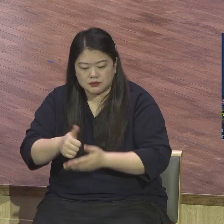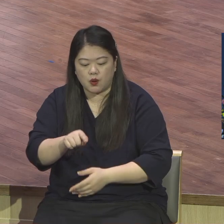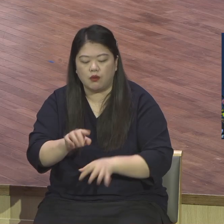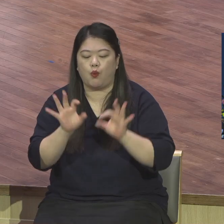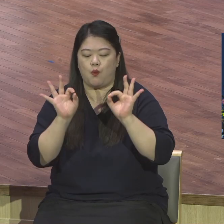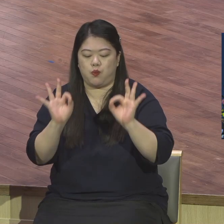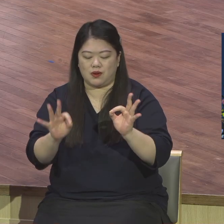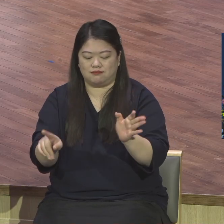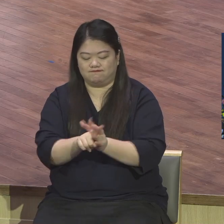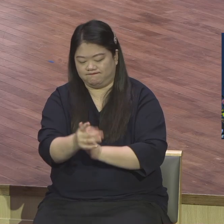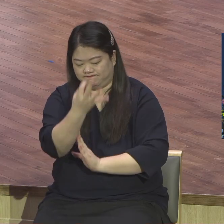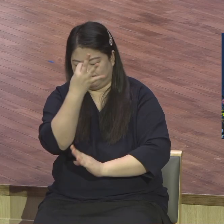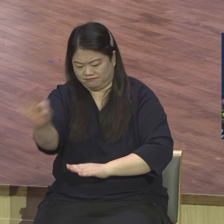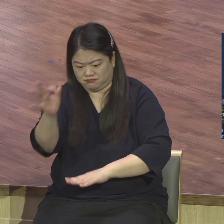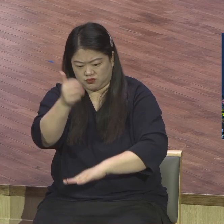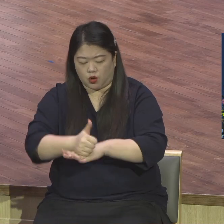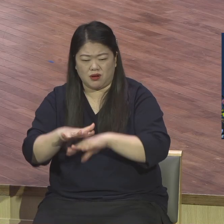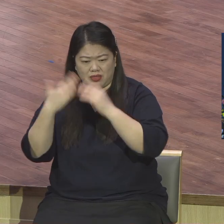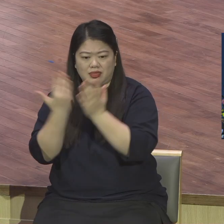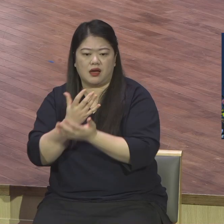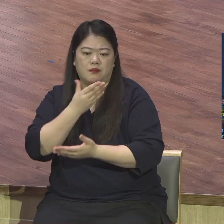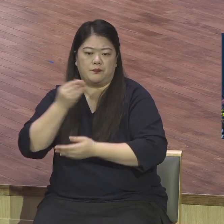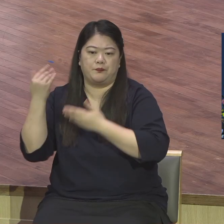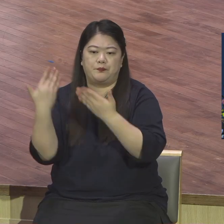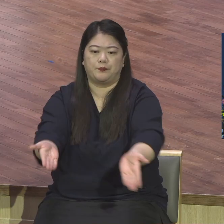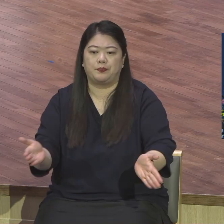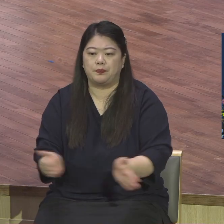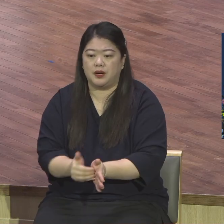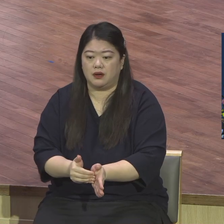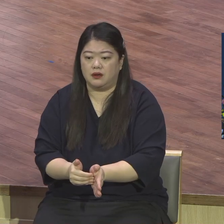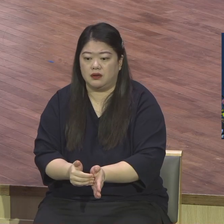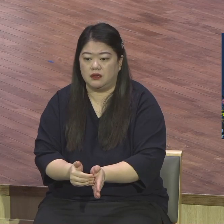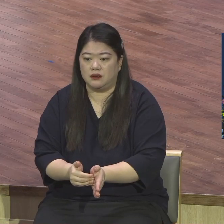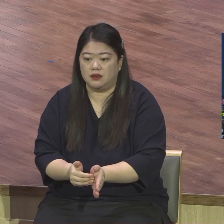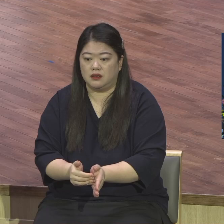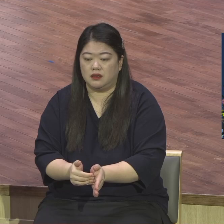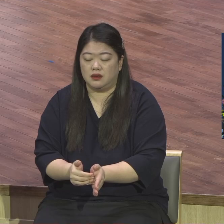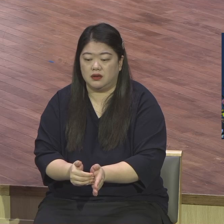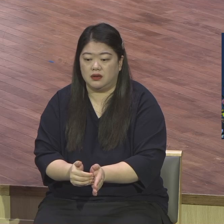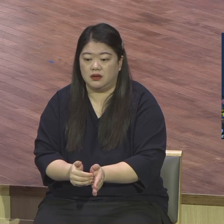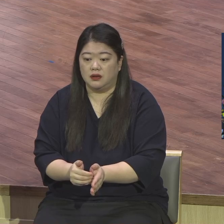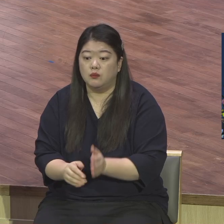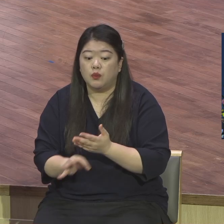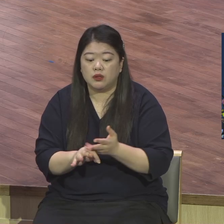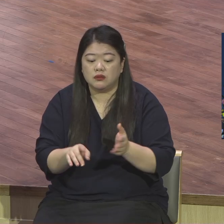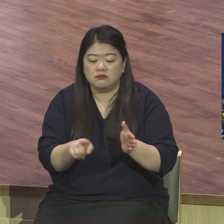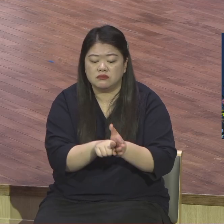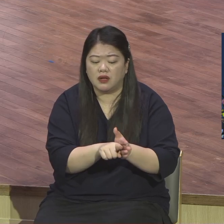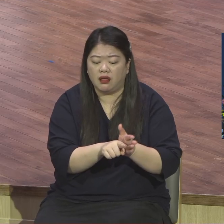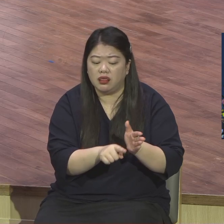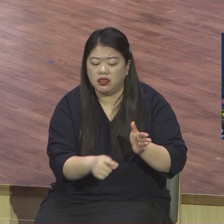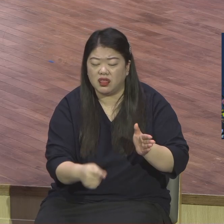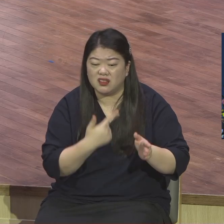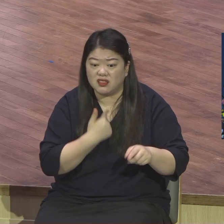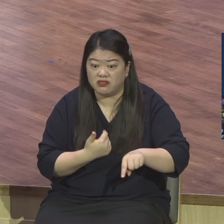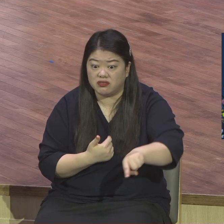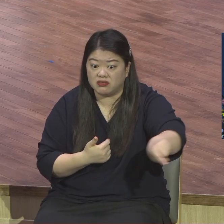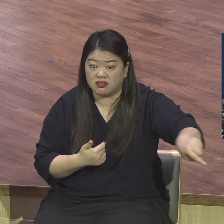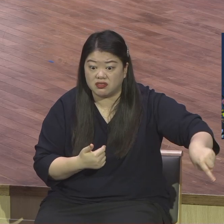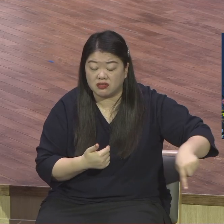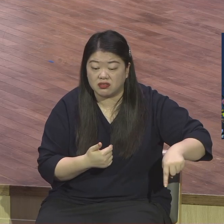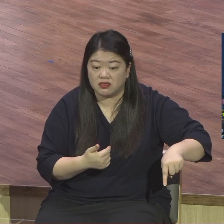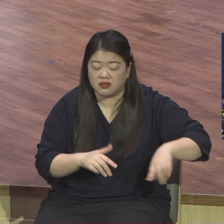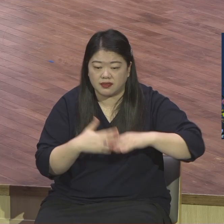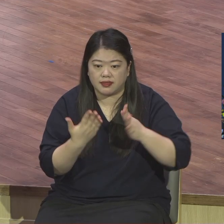주었습니다. 하나님께서 응답해 줬습니다. 불신앙한 자를 다 싹 다 죽여버렸어요. 가나안 땅 못